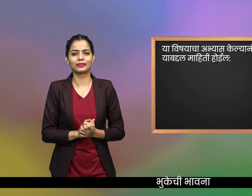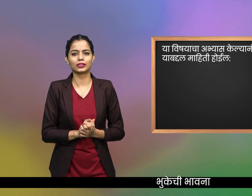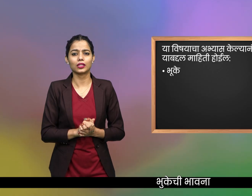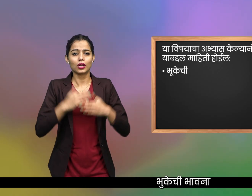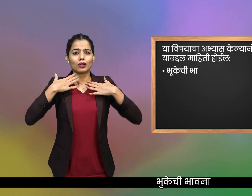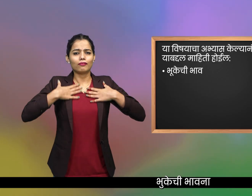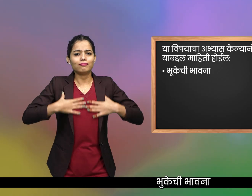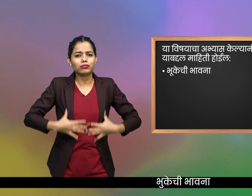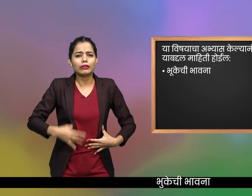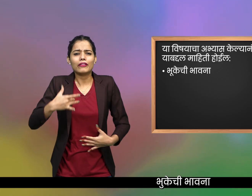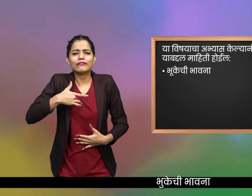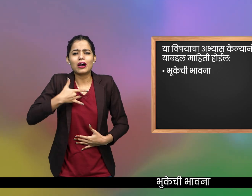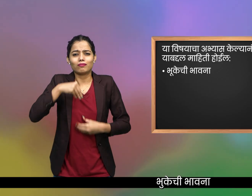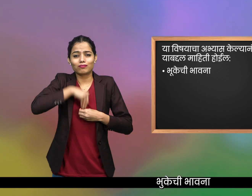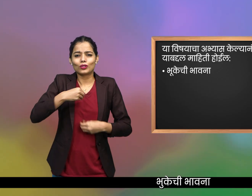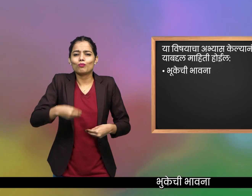भुकेची भावना,